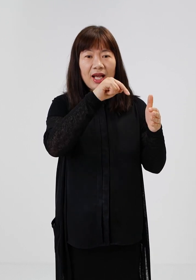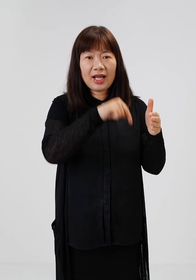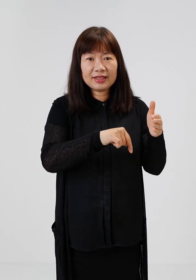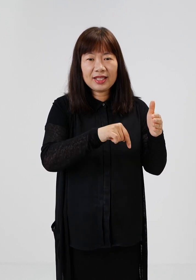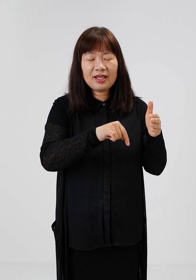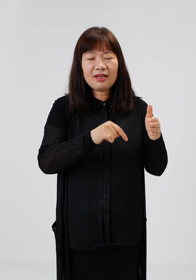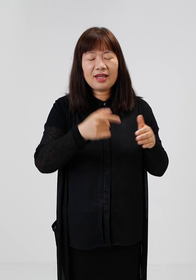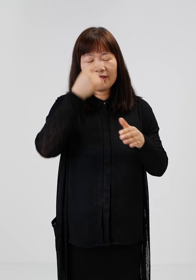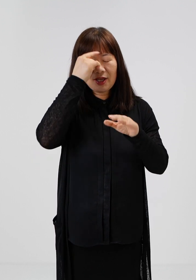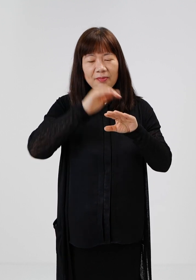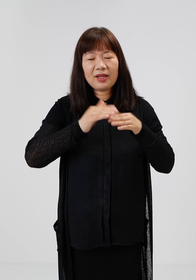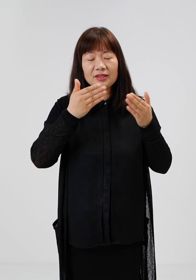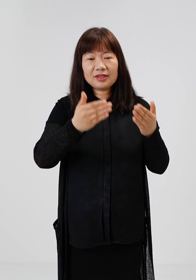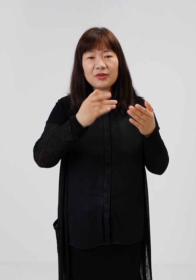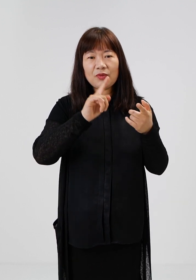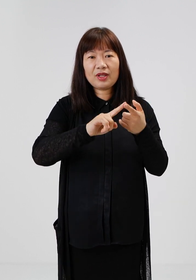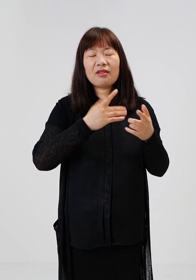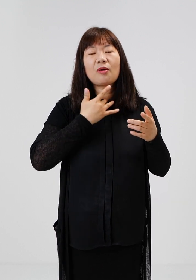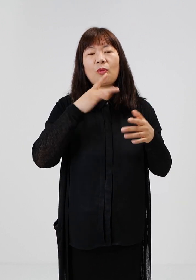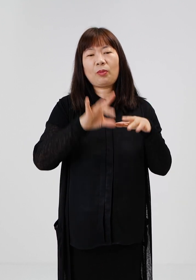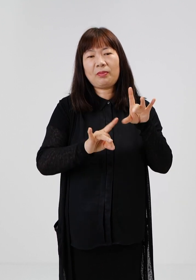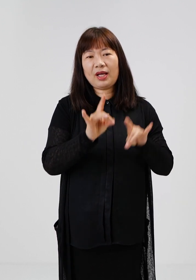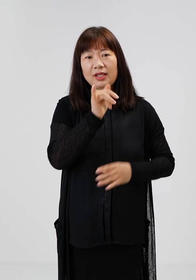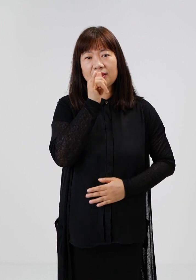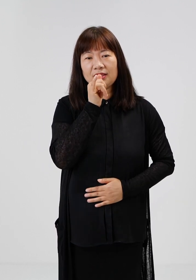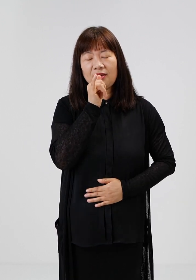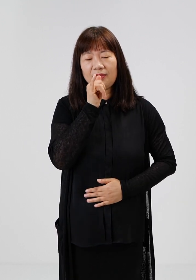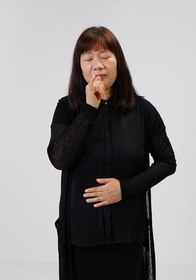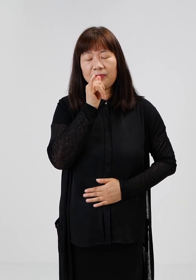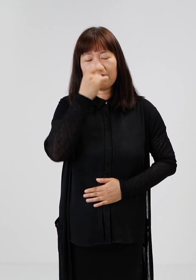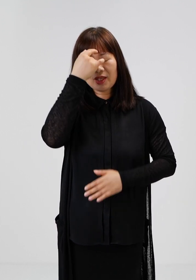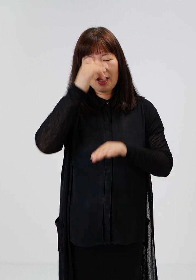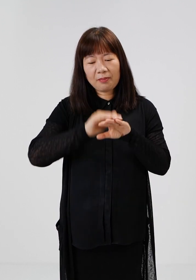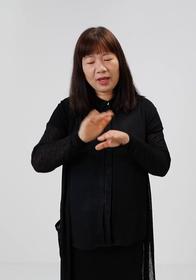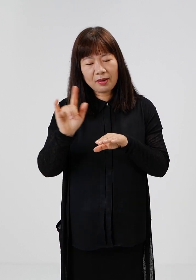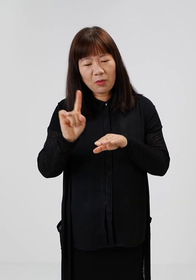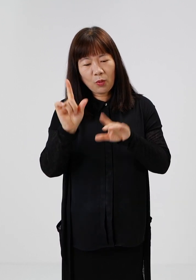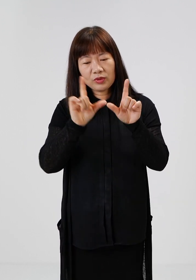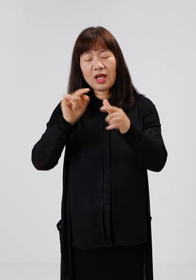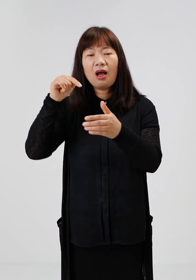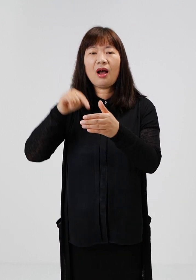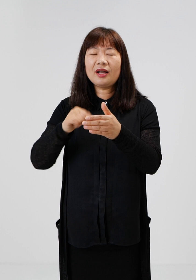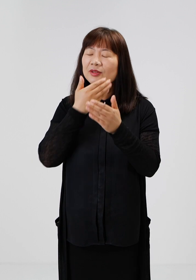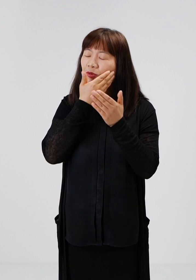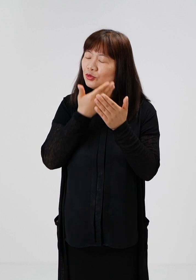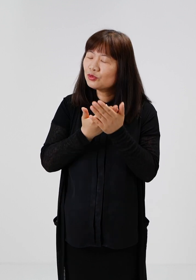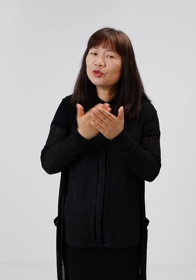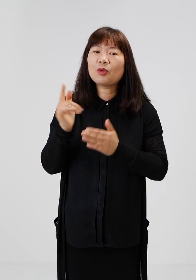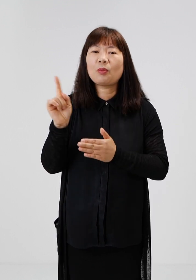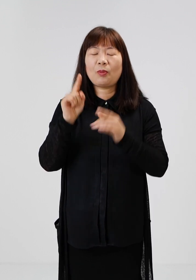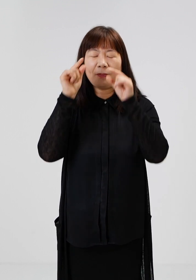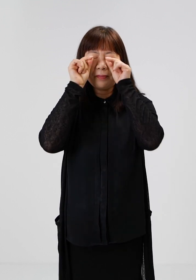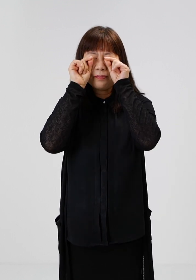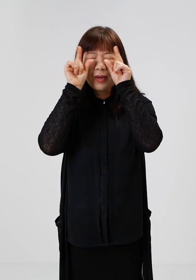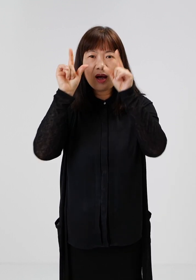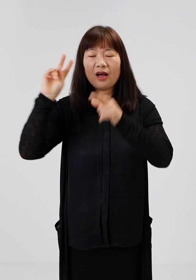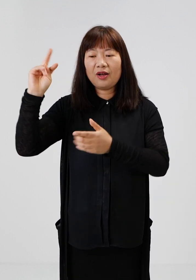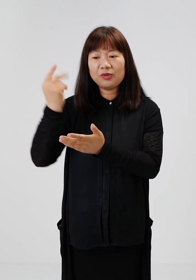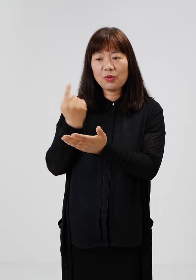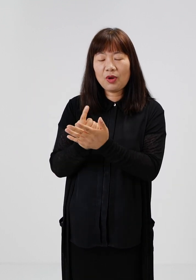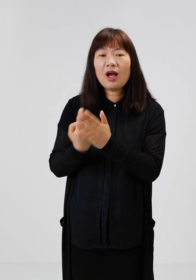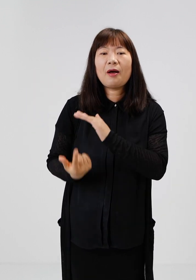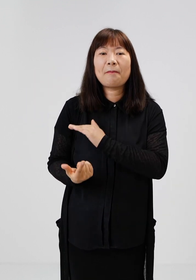목이 말랐고 이 예배가 우리 삶 속에 얼마나 중요한가를 깨달으면서